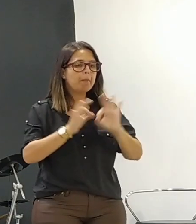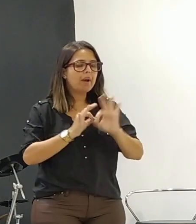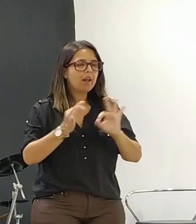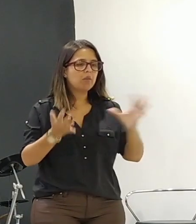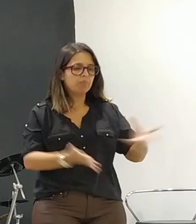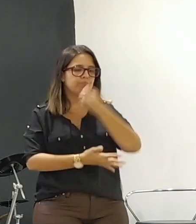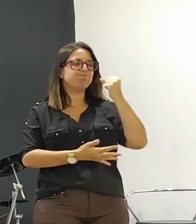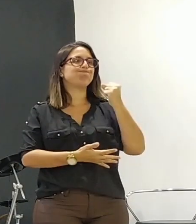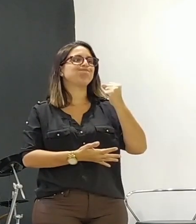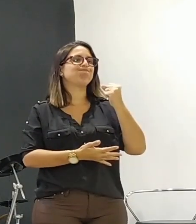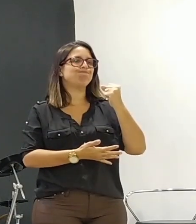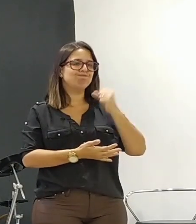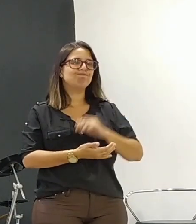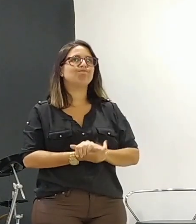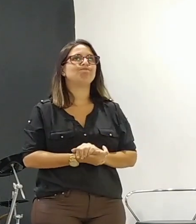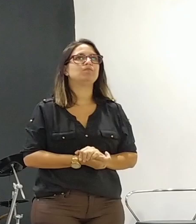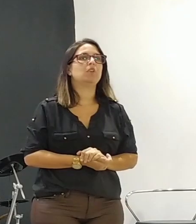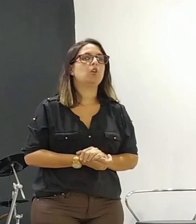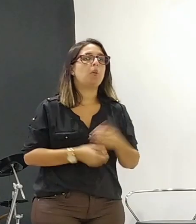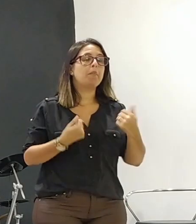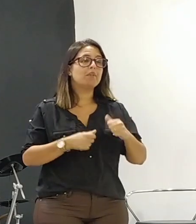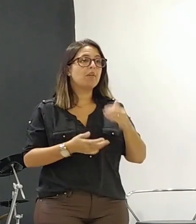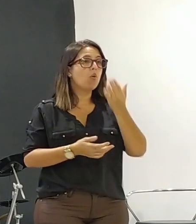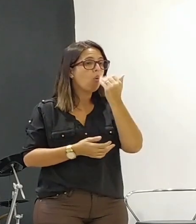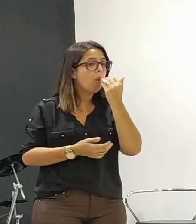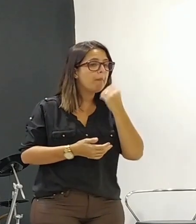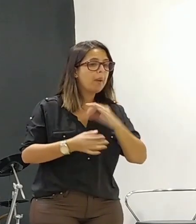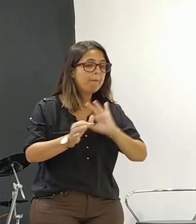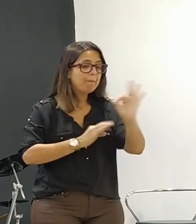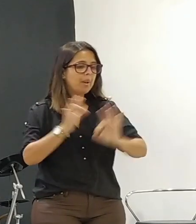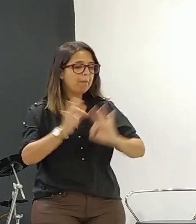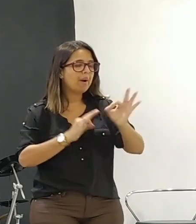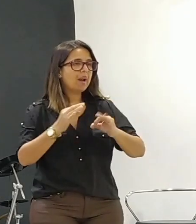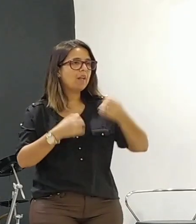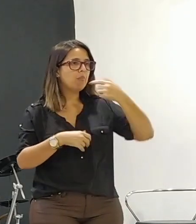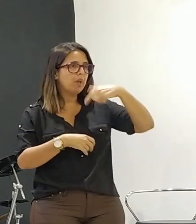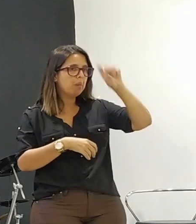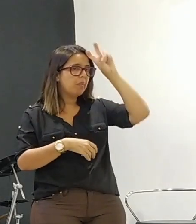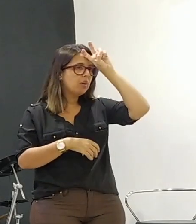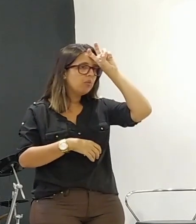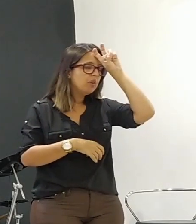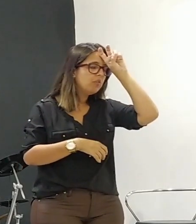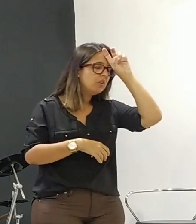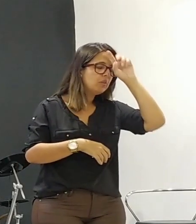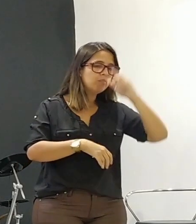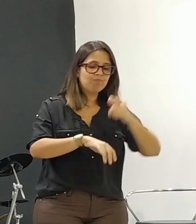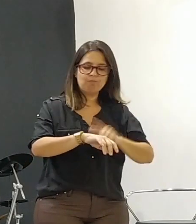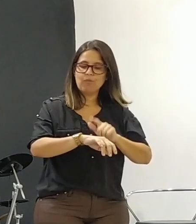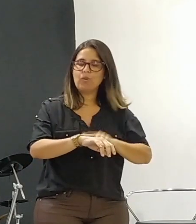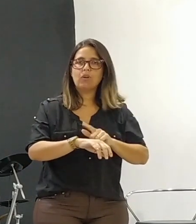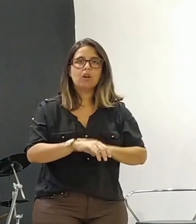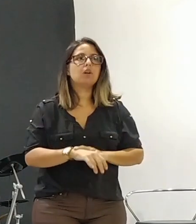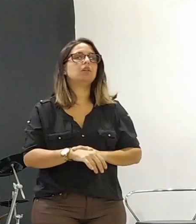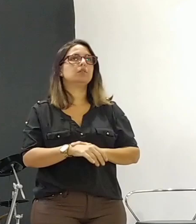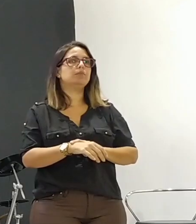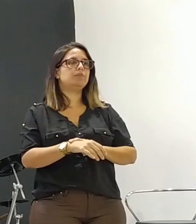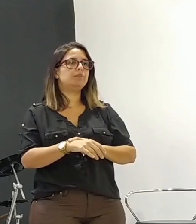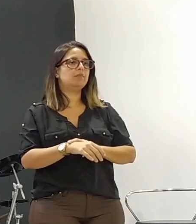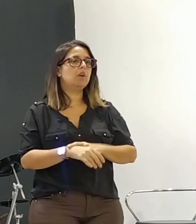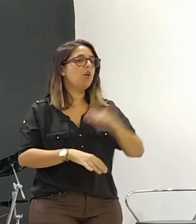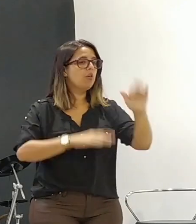desse mundo. Eles tinham que comer preparado para ir embora do Egito, porque a qualquer momento, né, eles